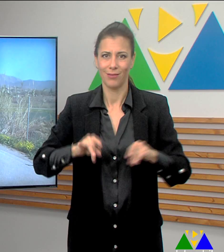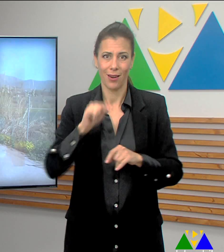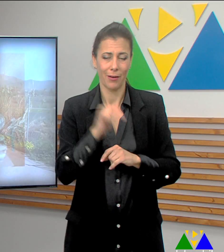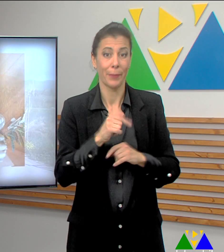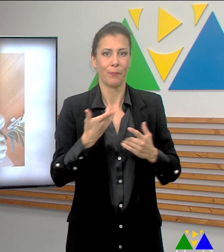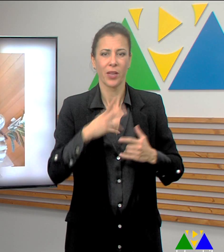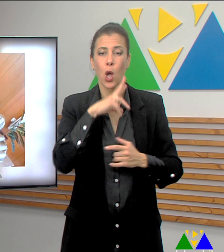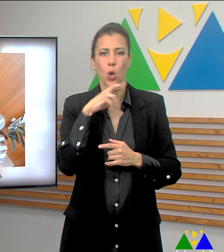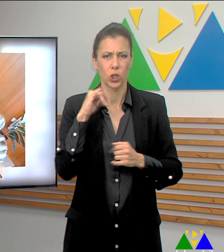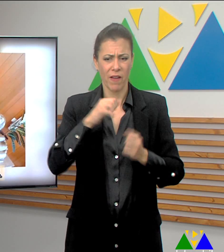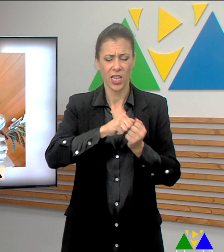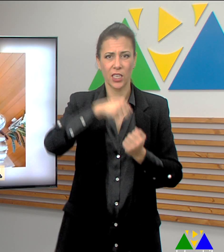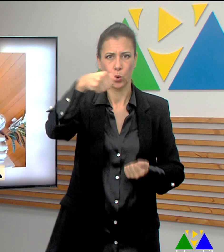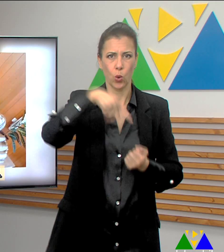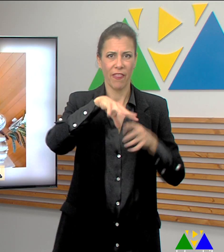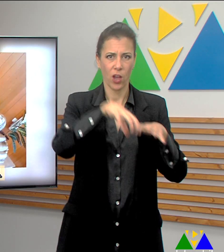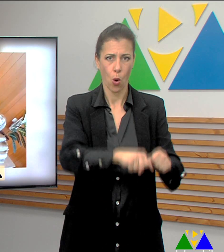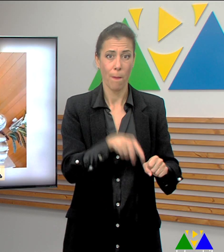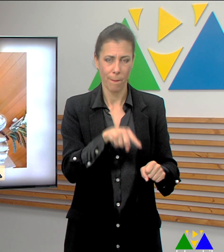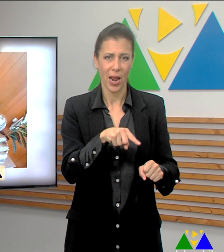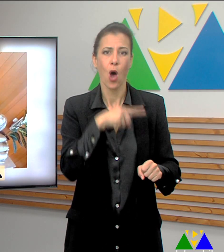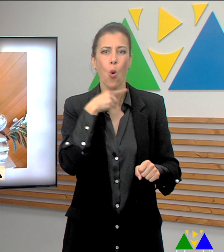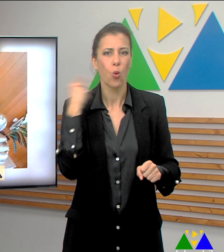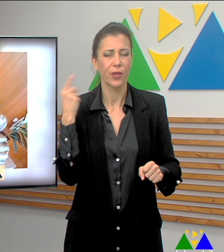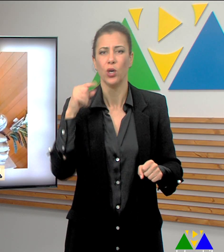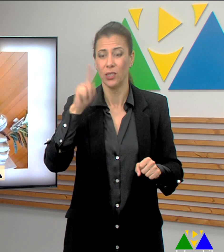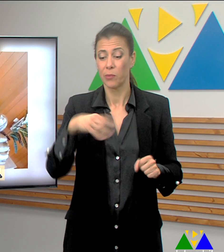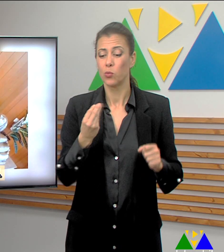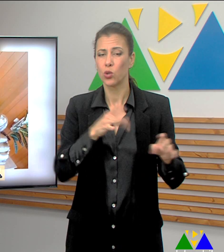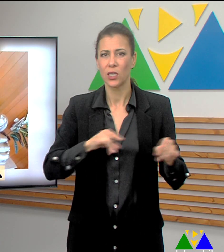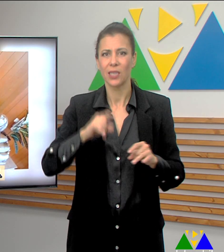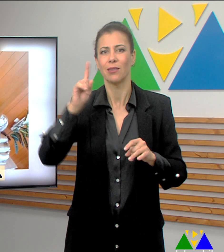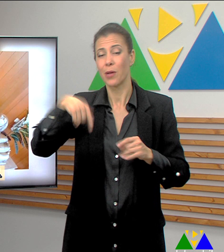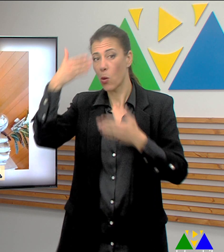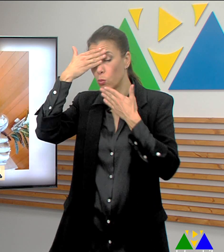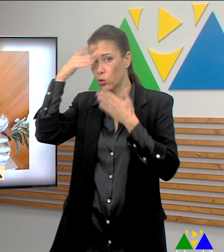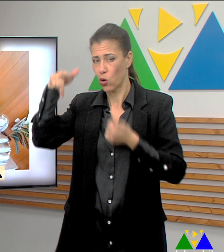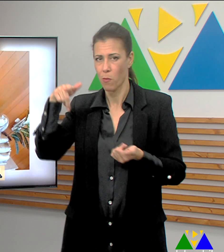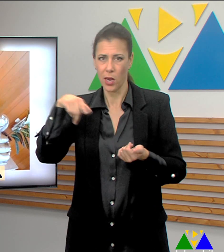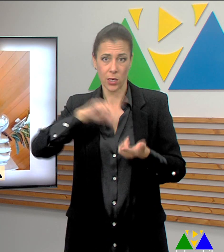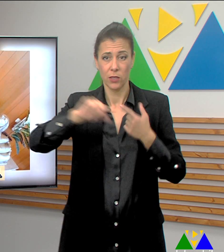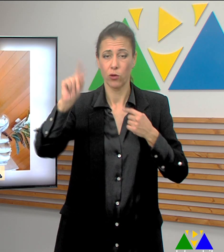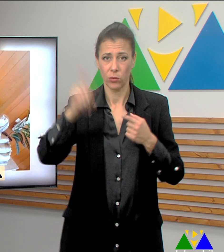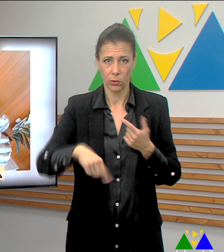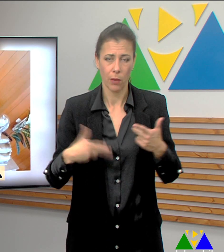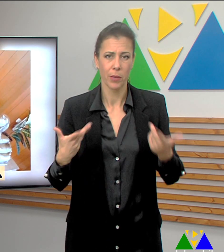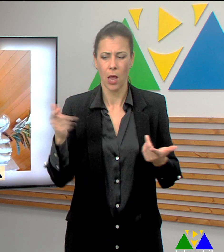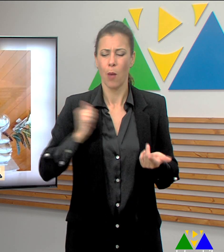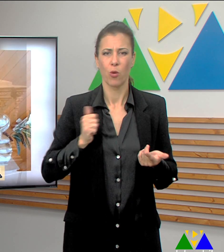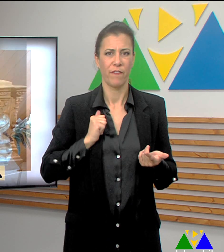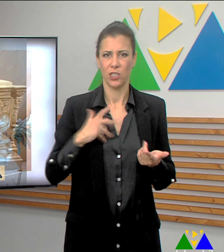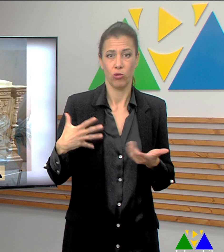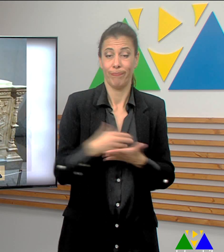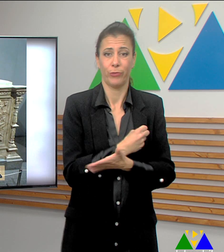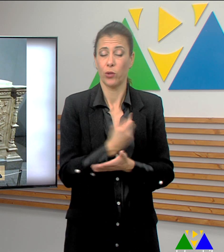Se conservan las escrituras de compra de tierras a los judíos y también muchas tierras a los musulmanes motrileños que se fueron de aquí, ¿no? Él también aprovechó la